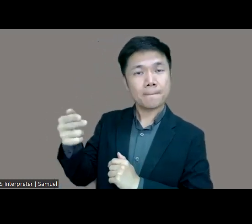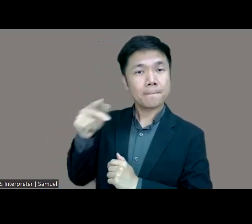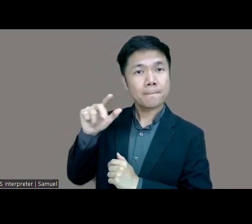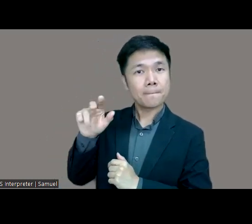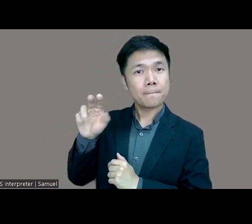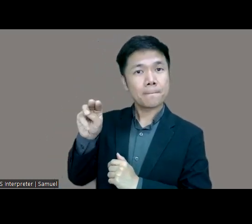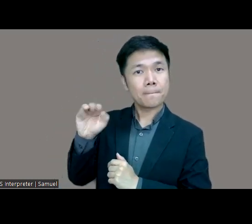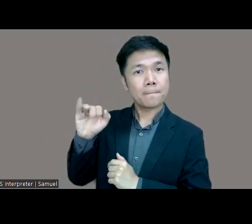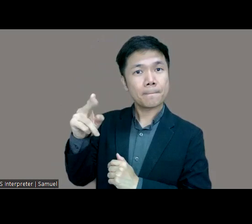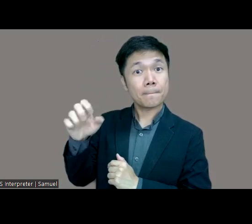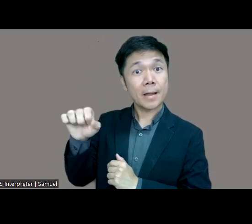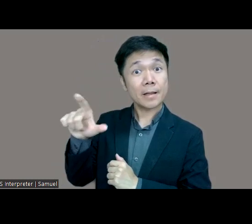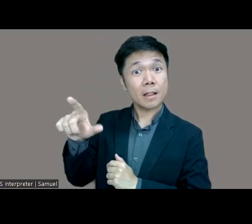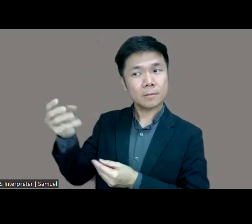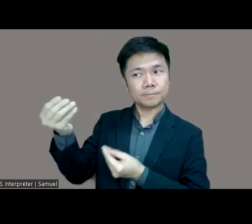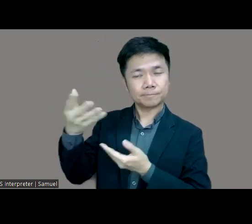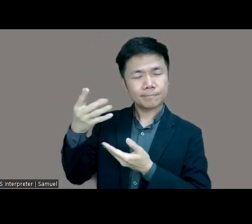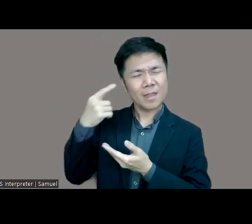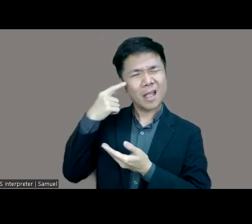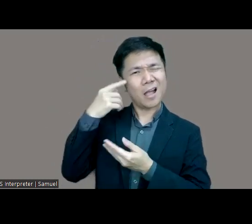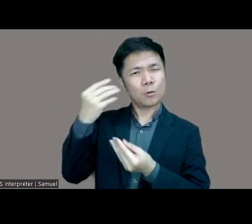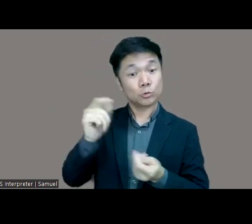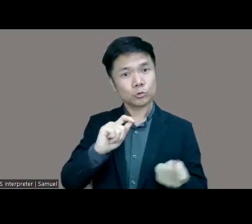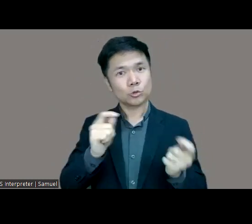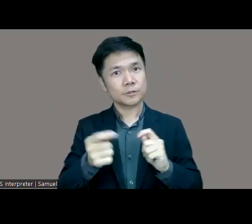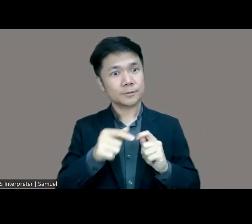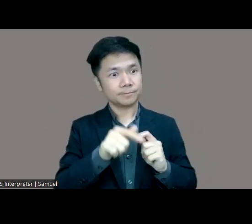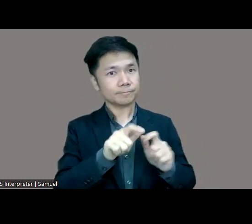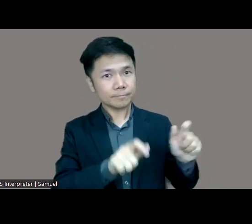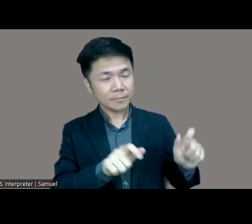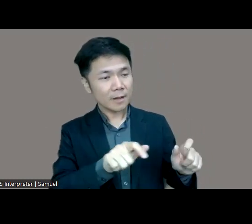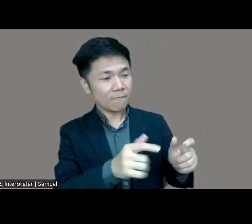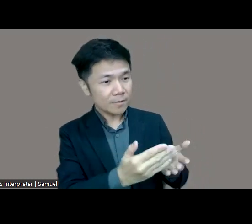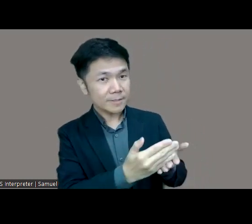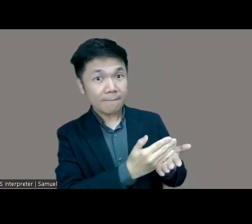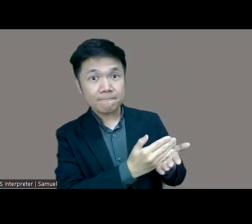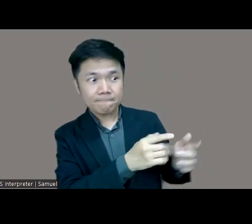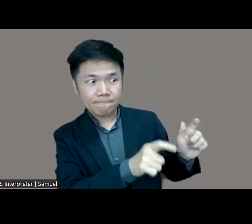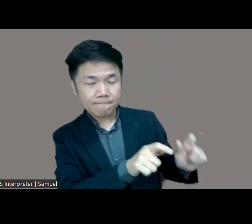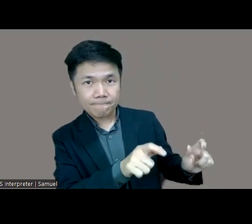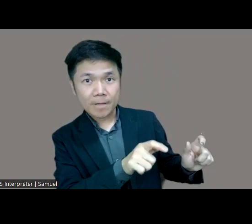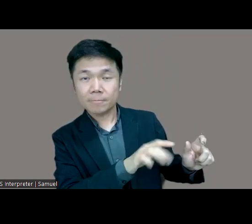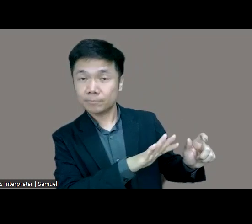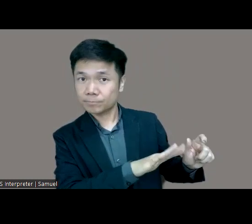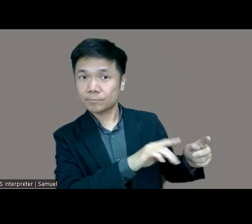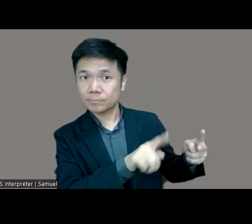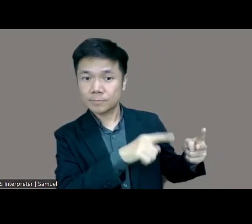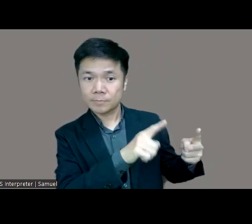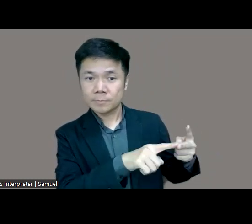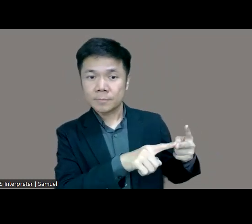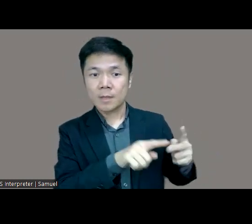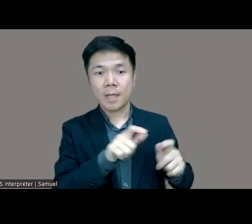politique de l'UNHCR, l'assistance de l'asile, pour que ça fonctionne mieux. Et l'engagement